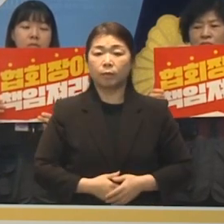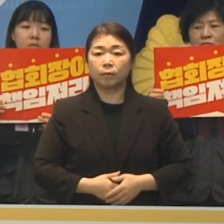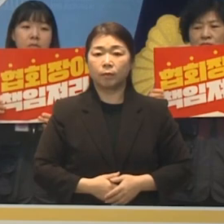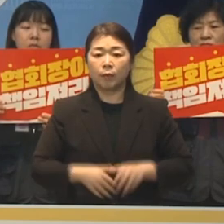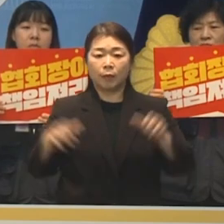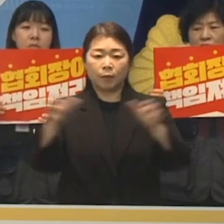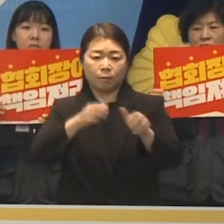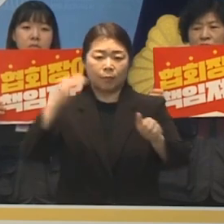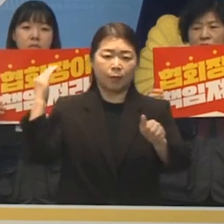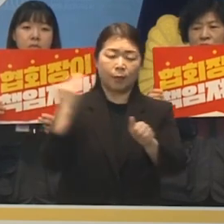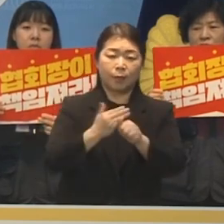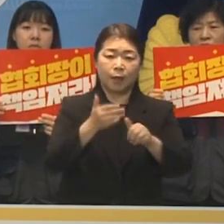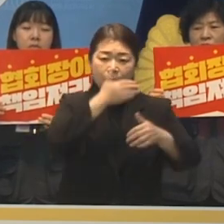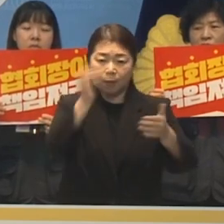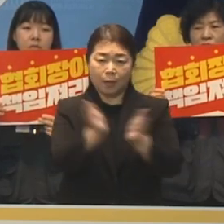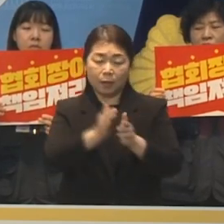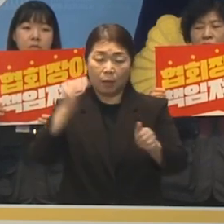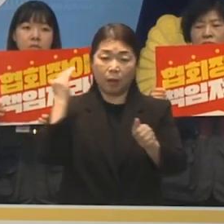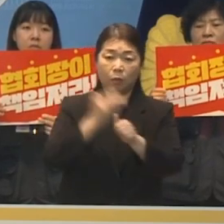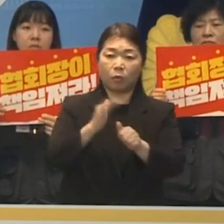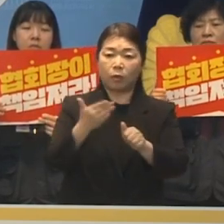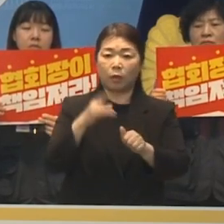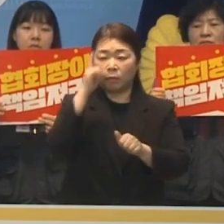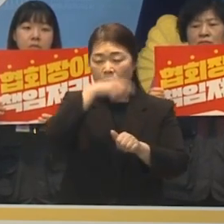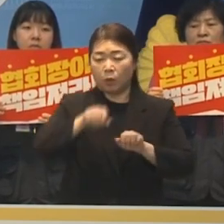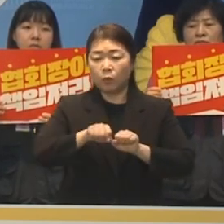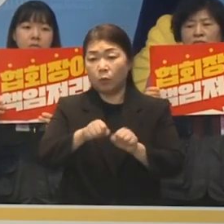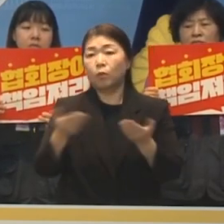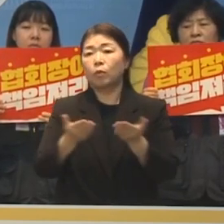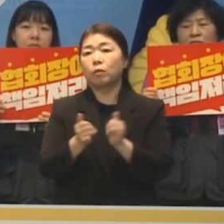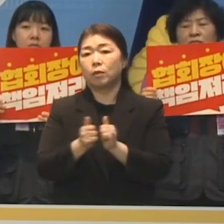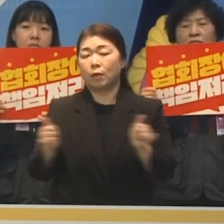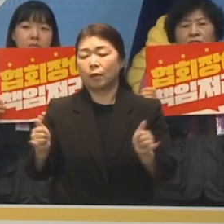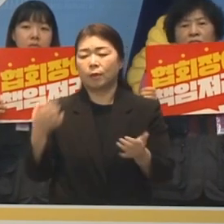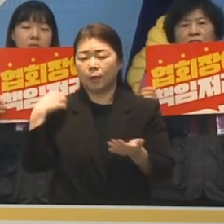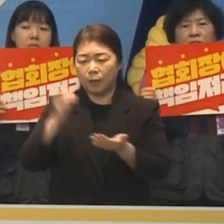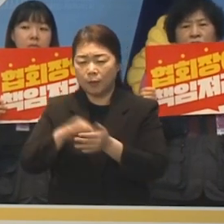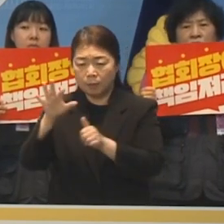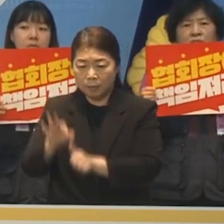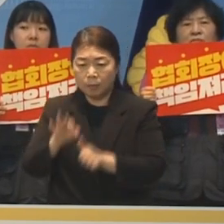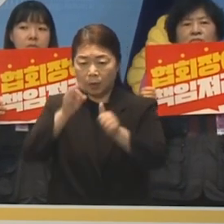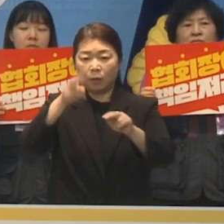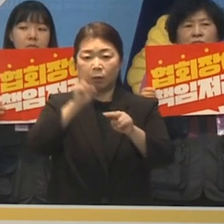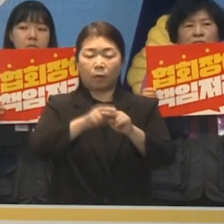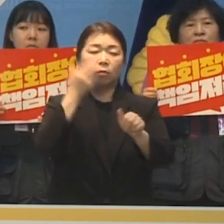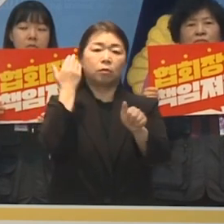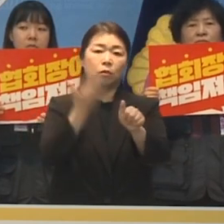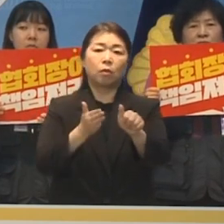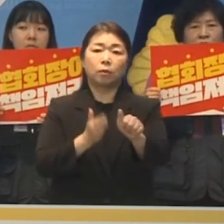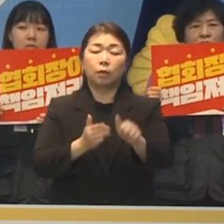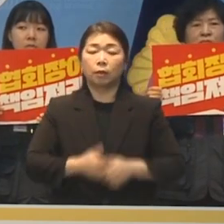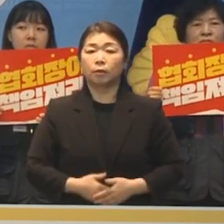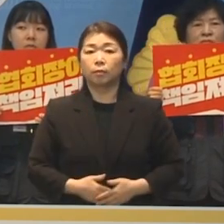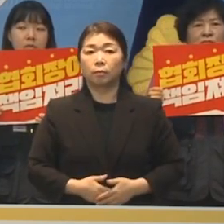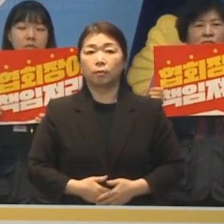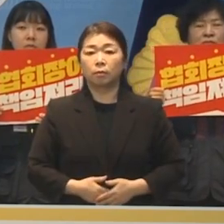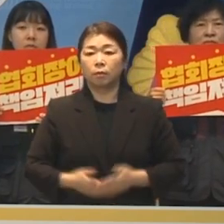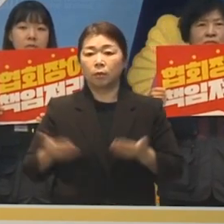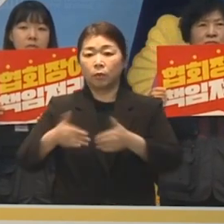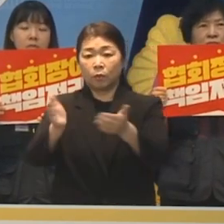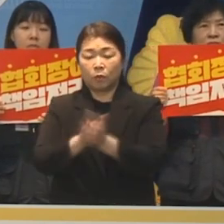집단 해고된 우리 청소 미화 노동자들을 고용 승계해야 한다. 우리